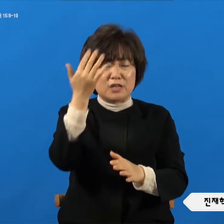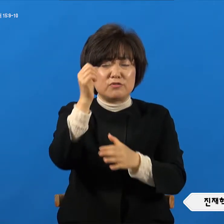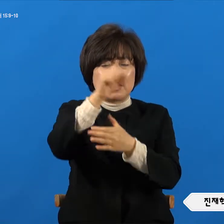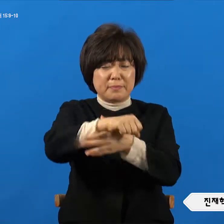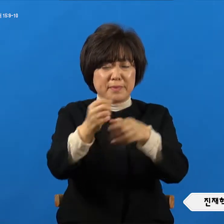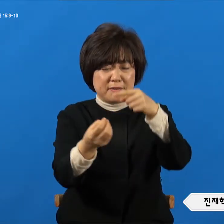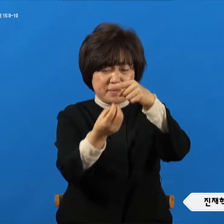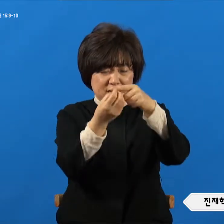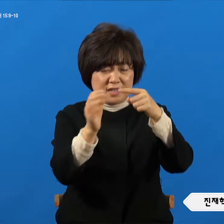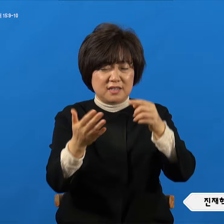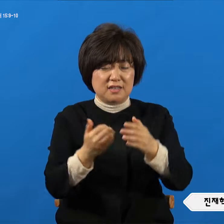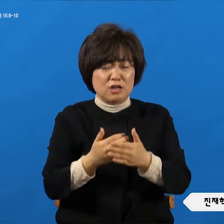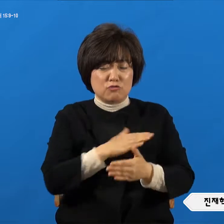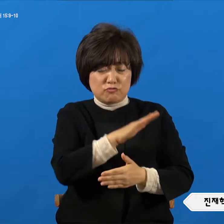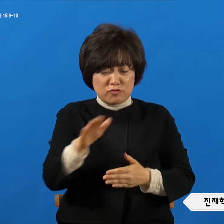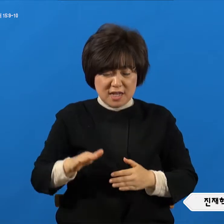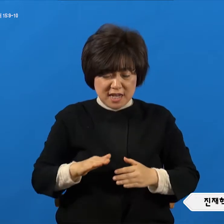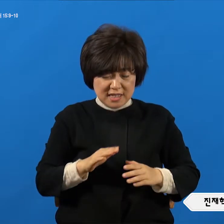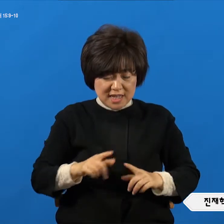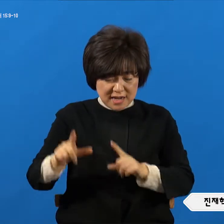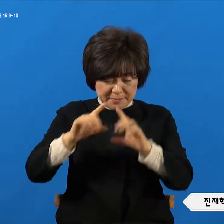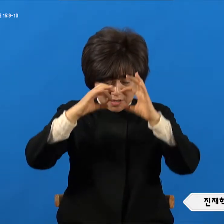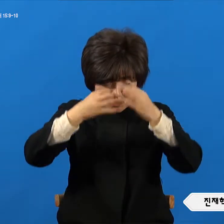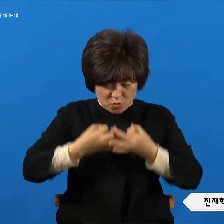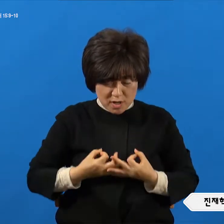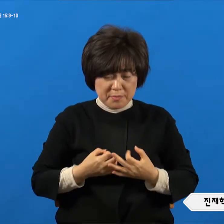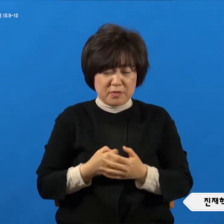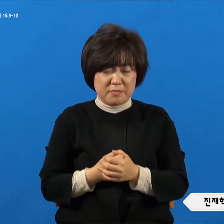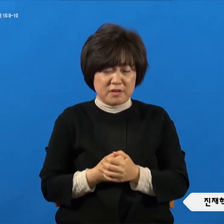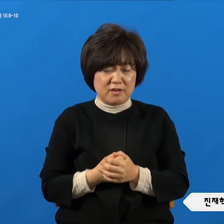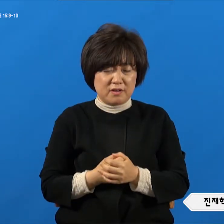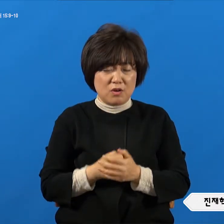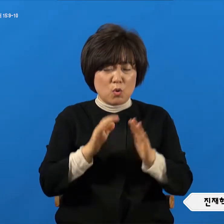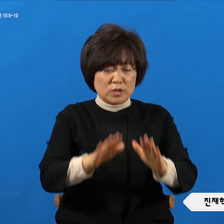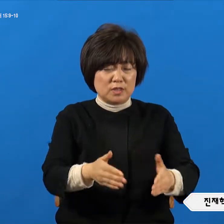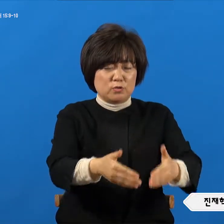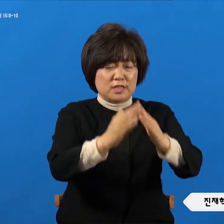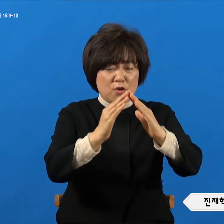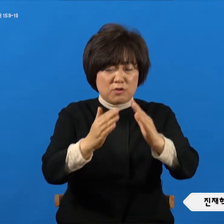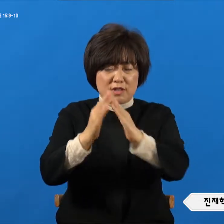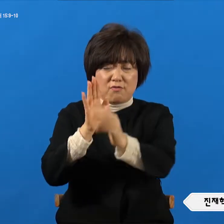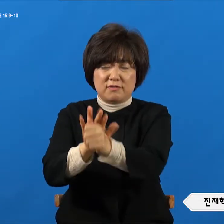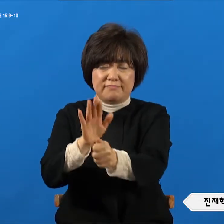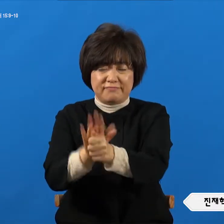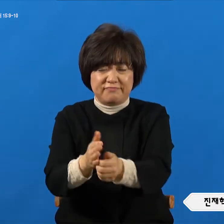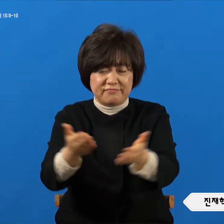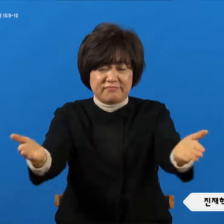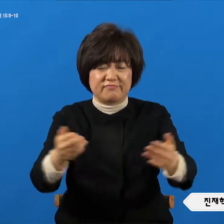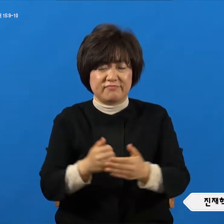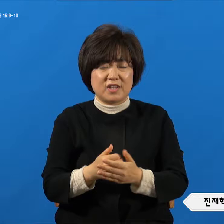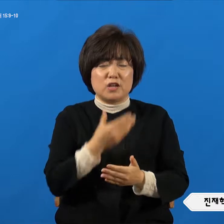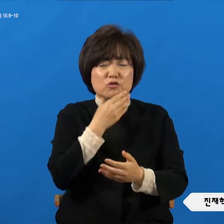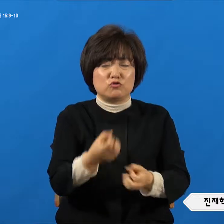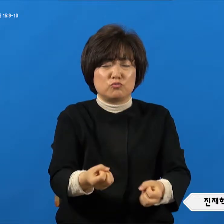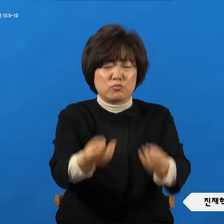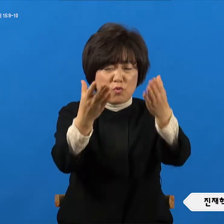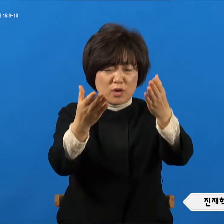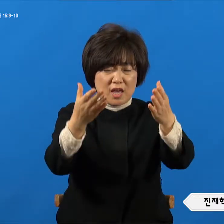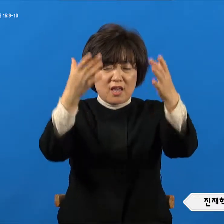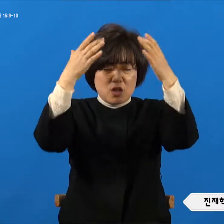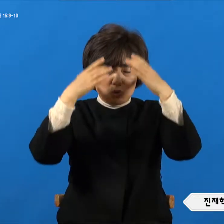된 우리의 삶을 돌아보며 오늘 세움의 축복의 통로가 되기를